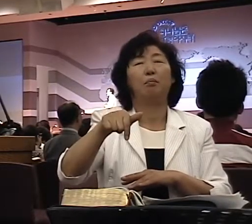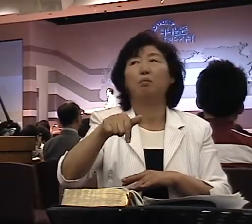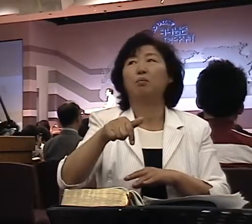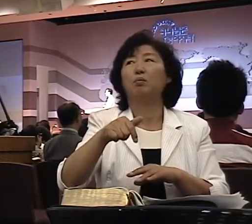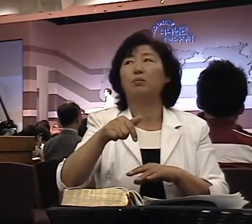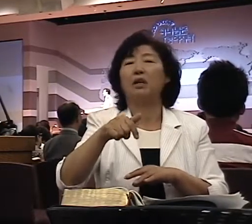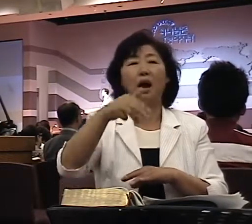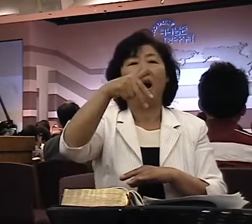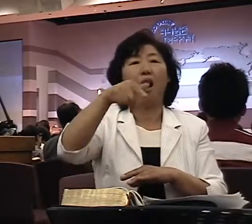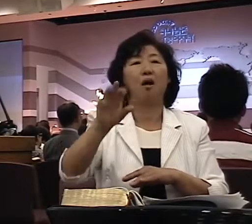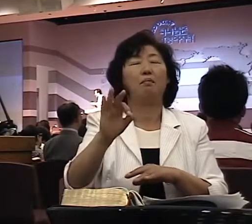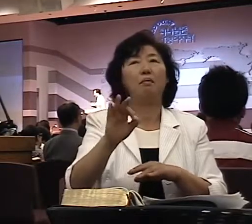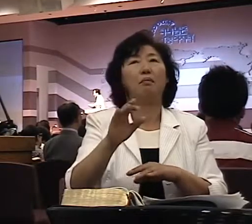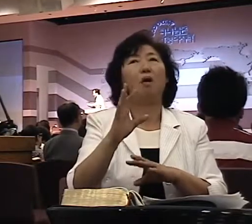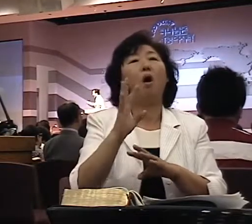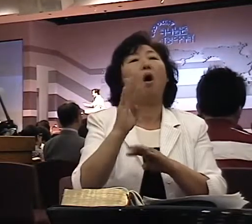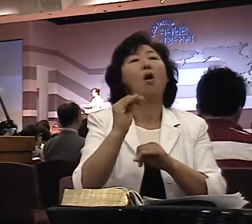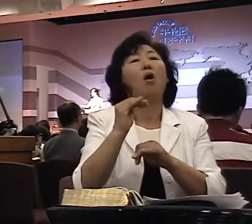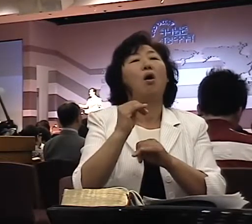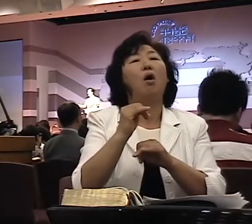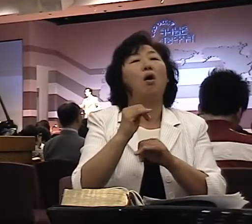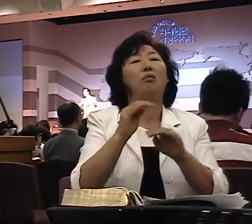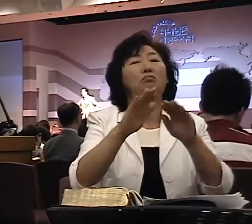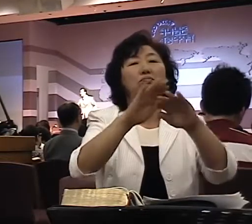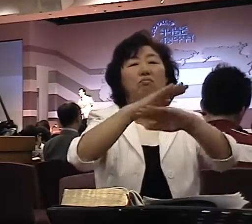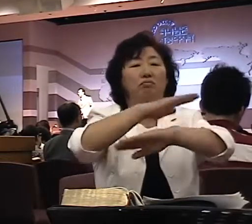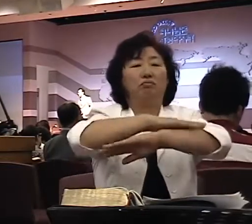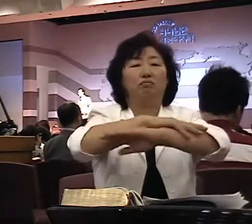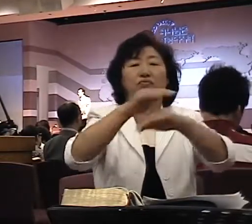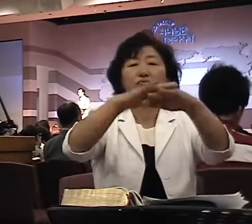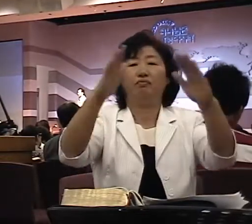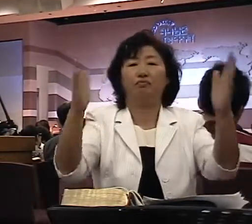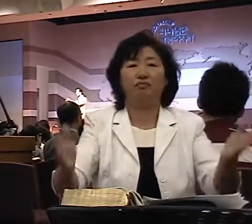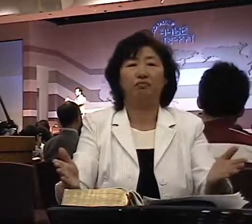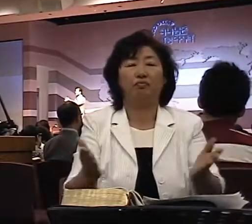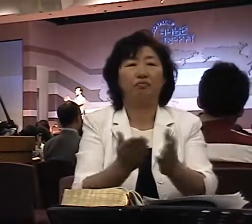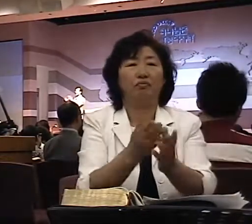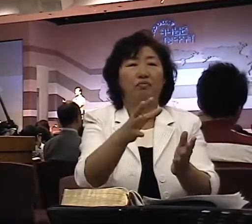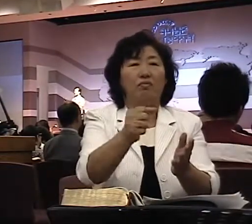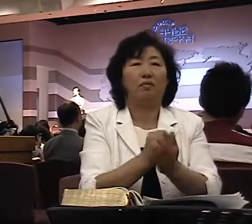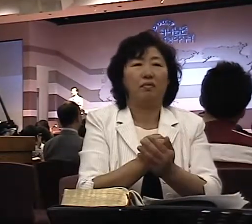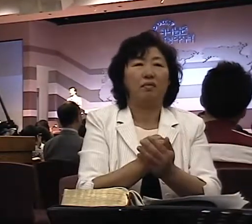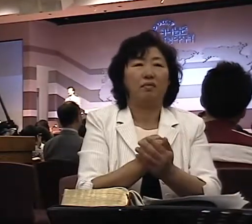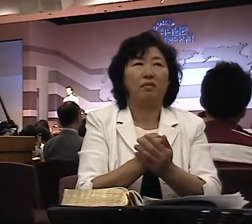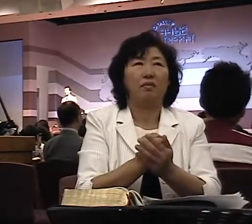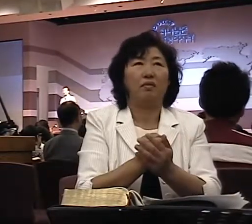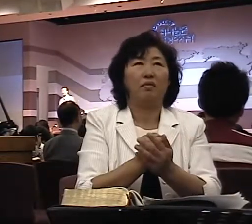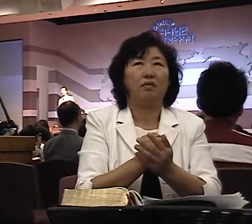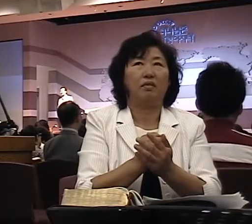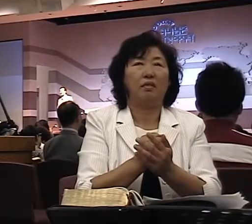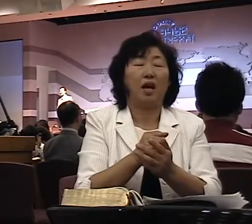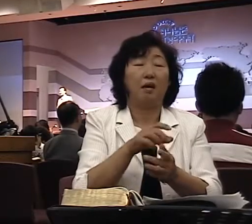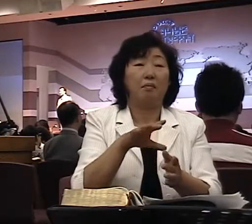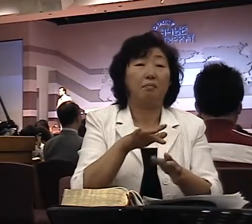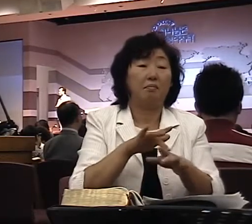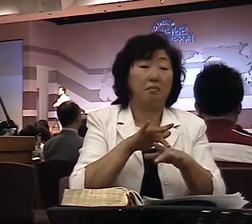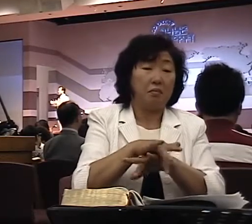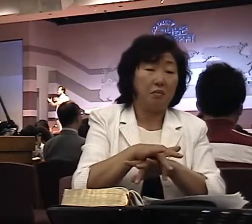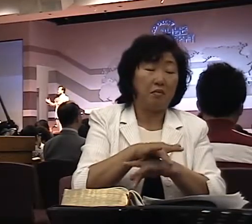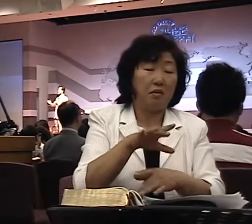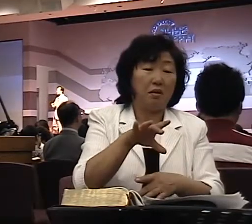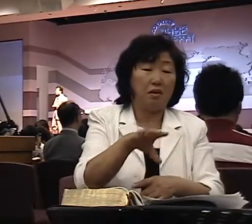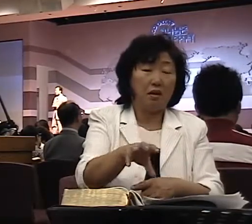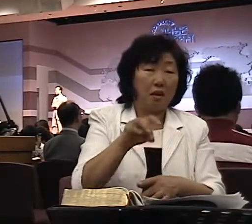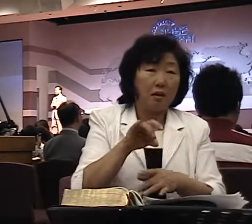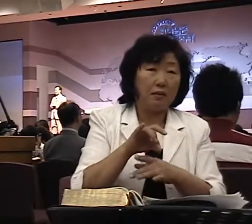꺼냅니까? 풀무에 들어간 은을 너무나 일찍 꺼내면 찌꺼기가 다 제거되지 않았기 때문에